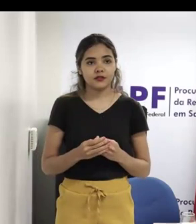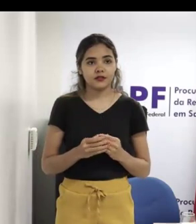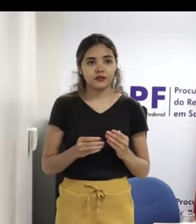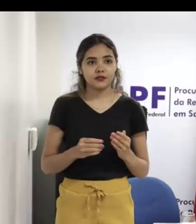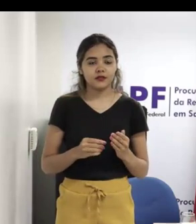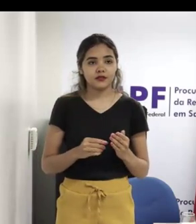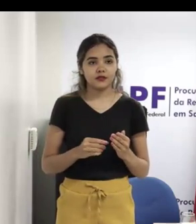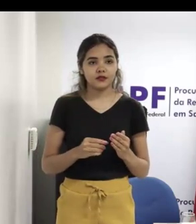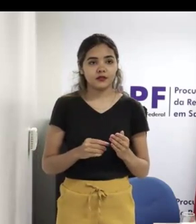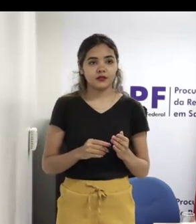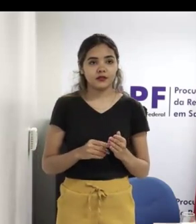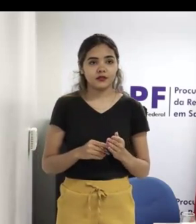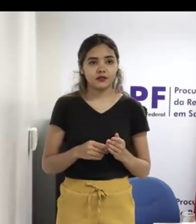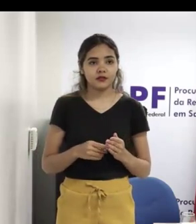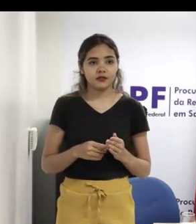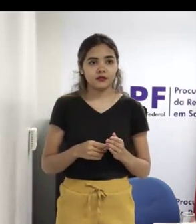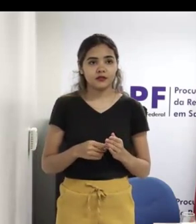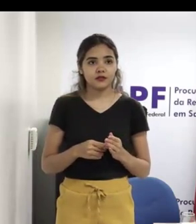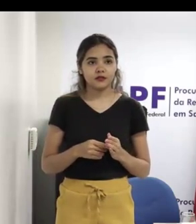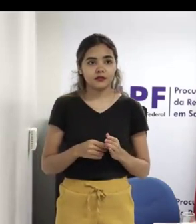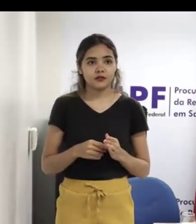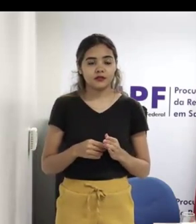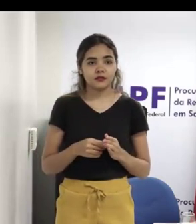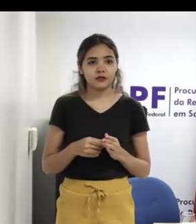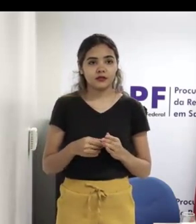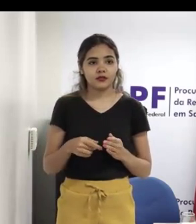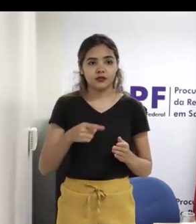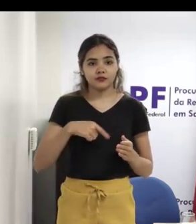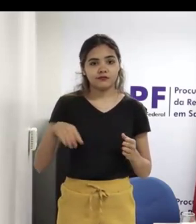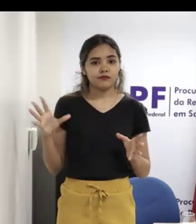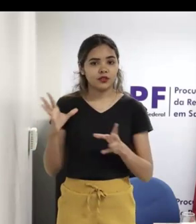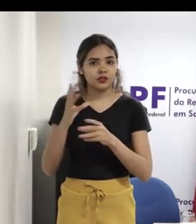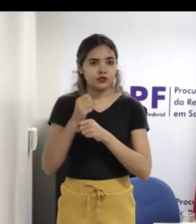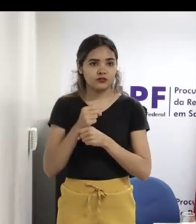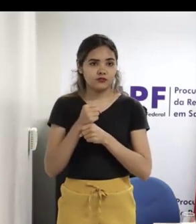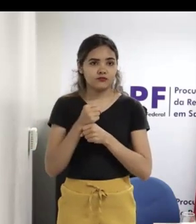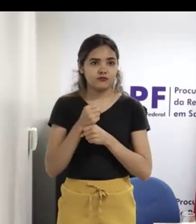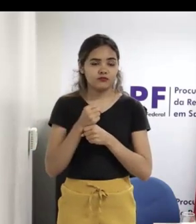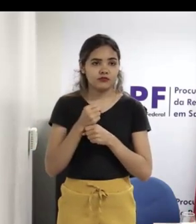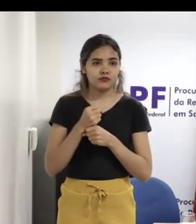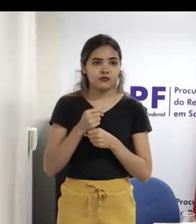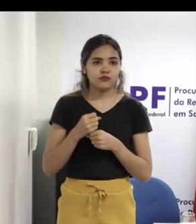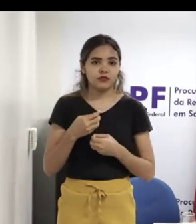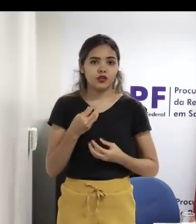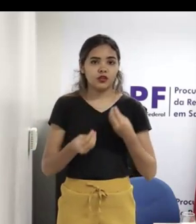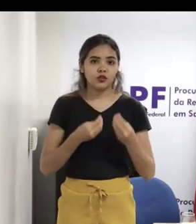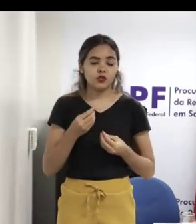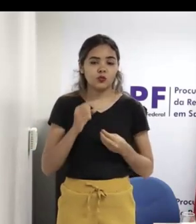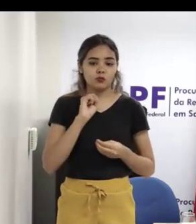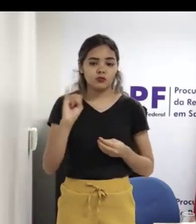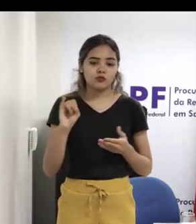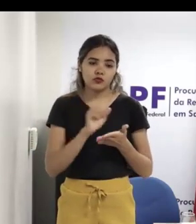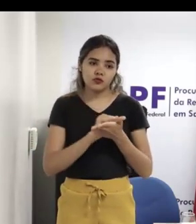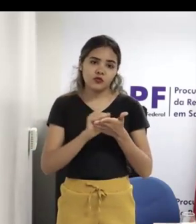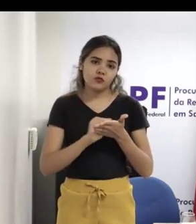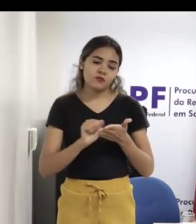informações diante de F que somem a partir do bloqueio do usuário da vítima isso